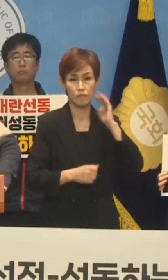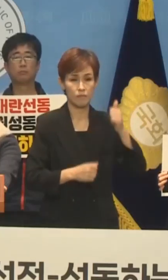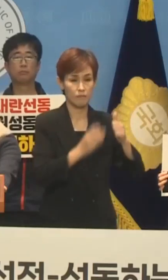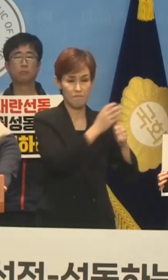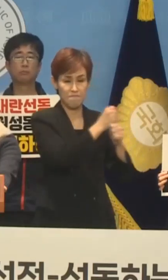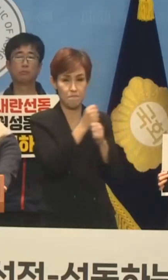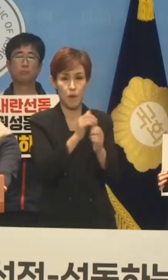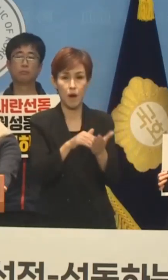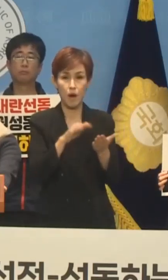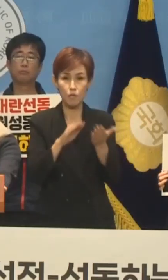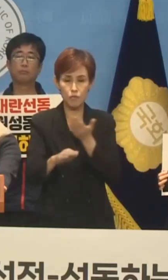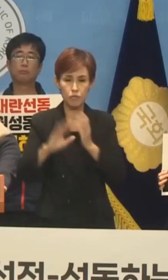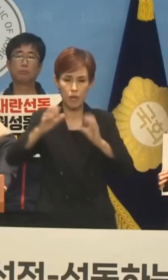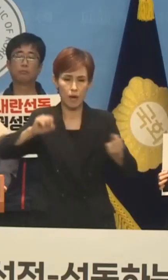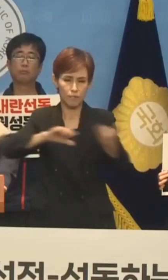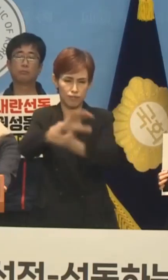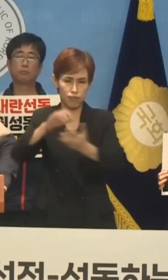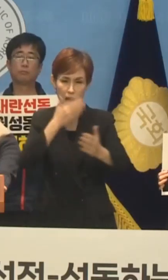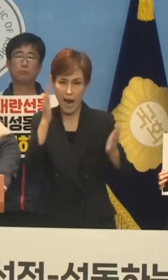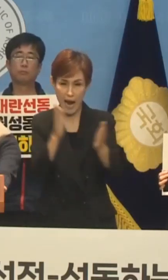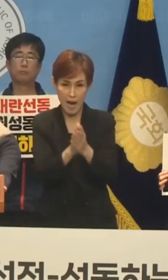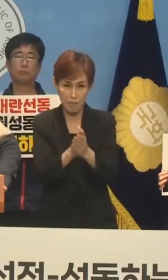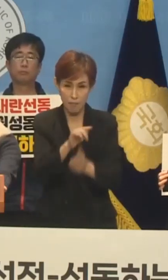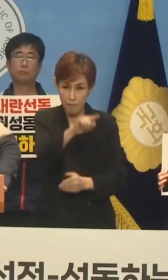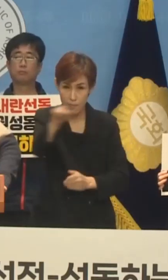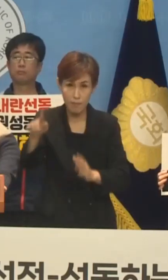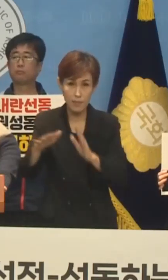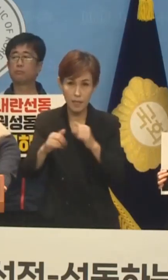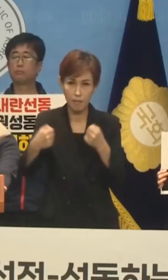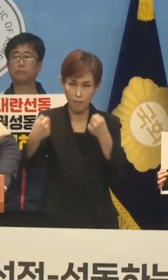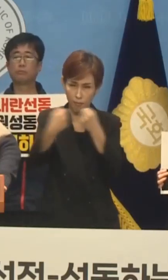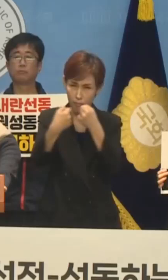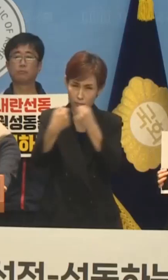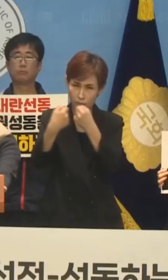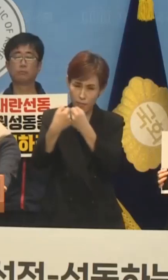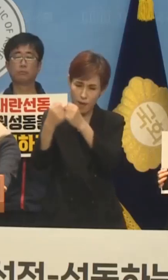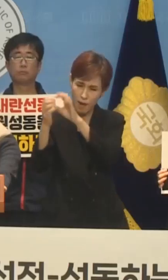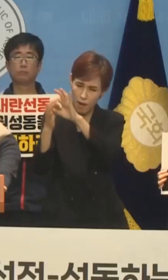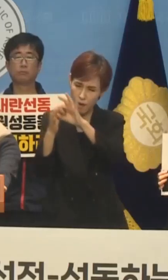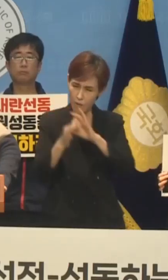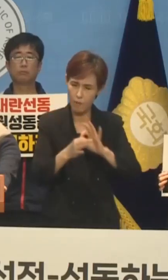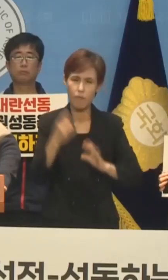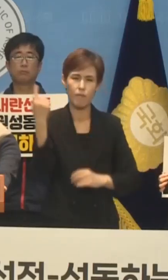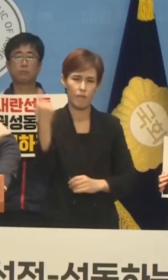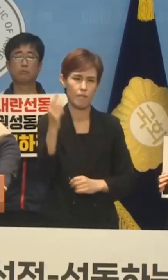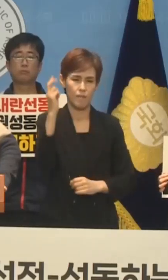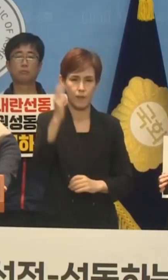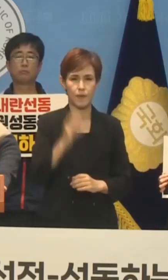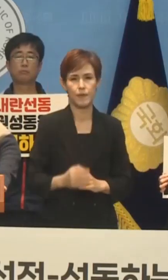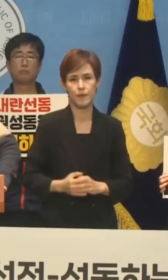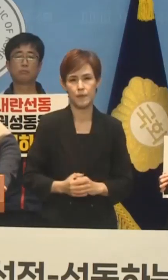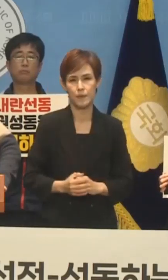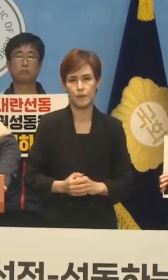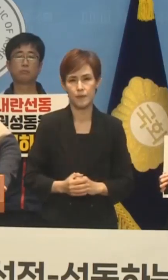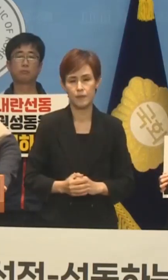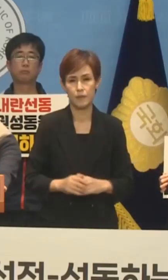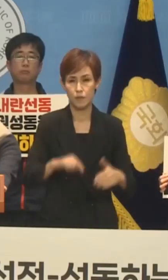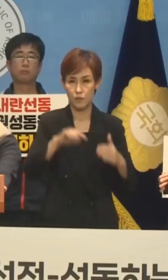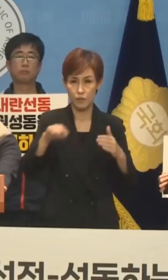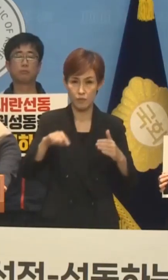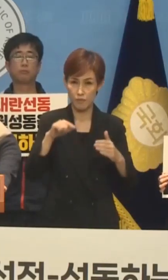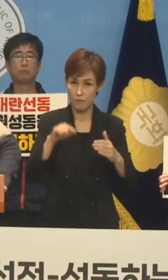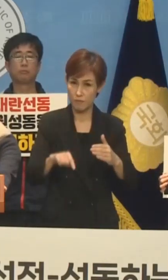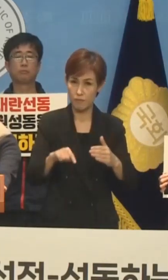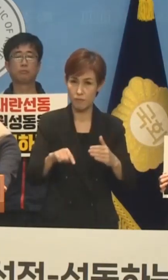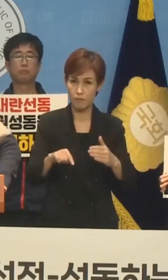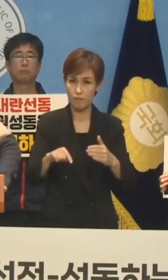박혀있는 내란 세력과 그 잔당들과의 투쟁은 한동안 지속될 것인데 그중